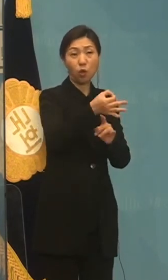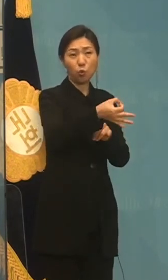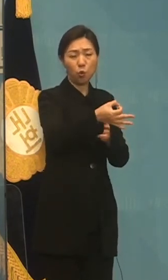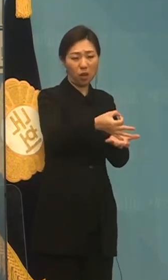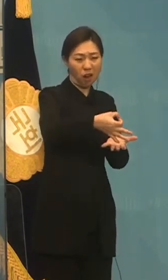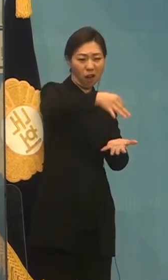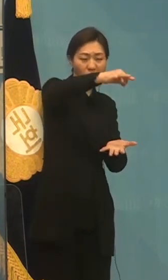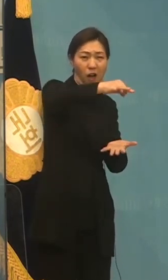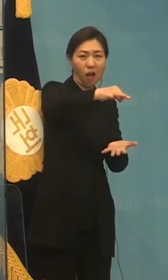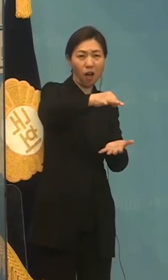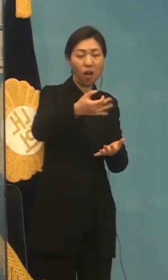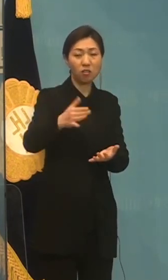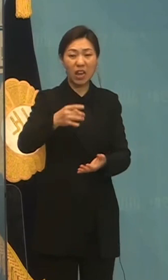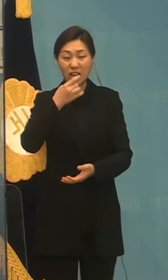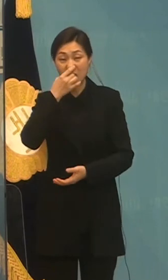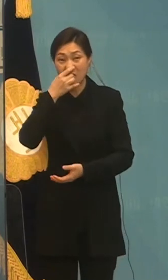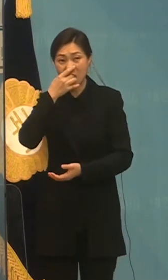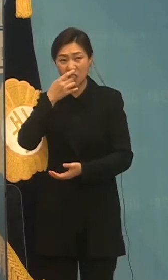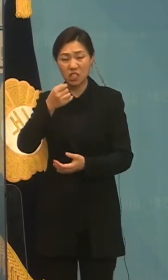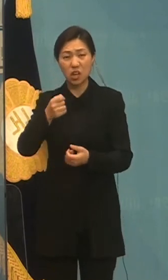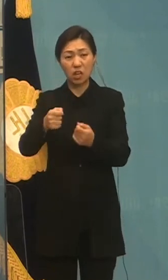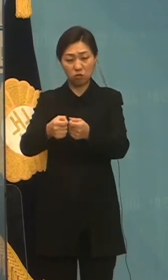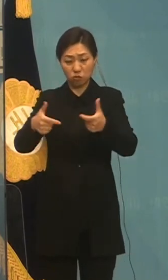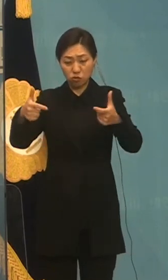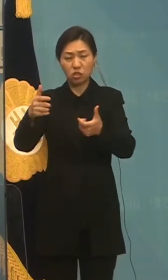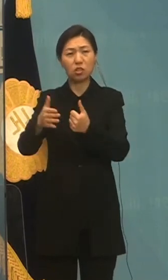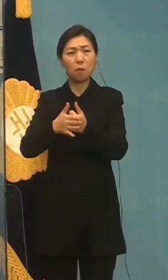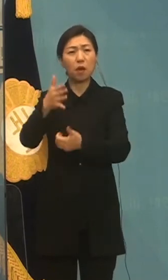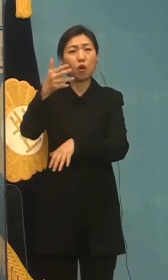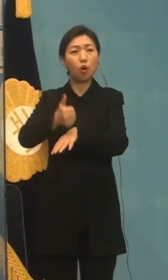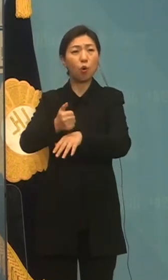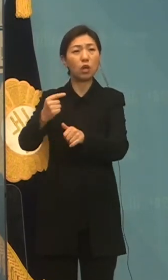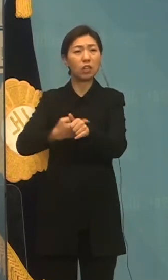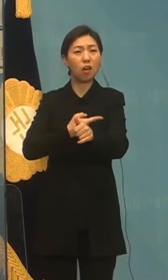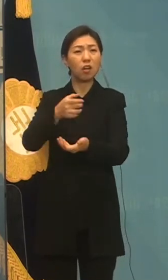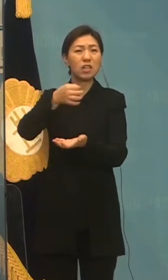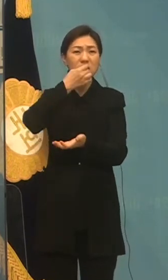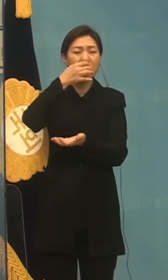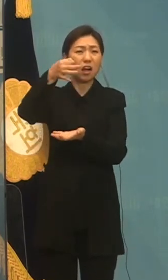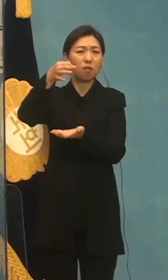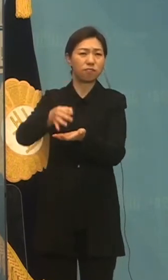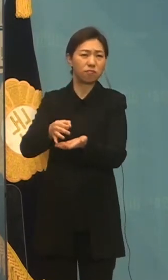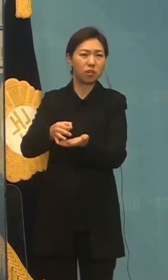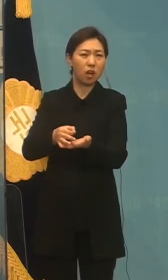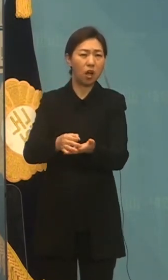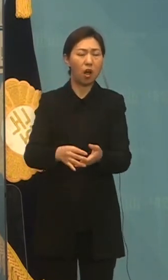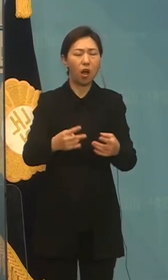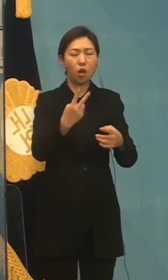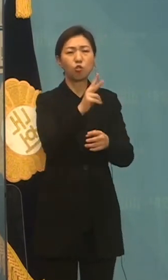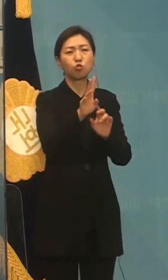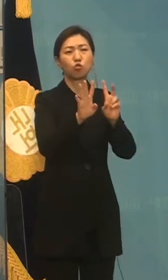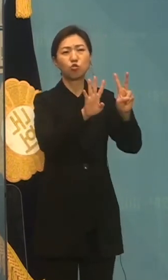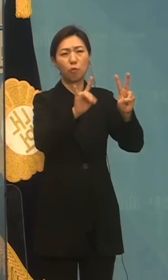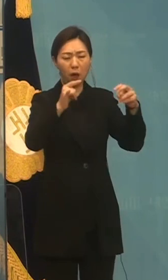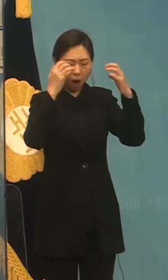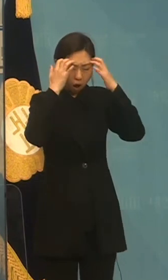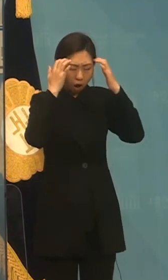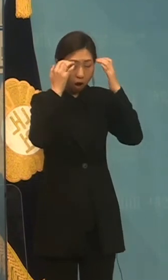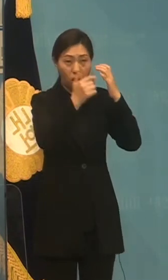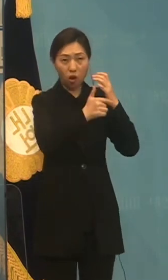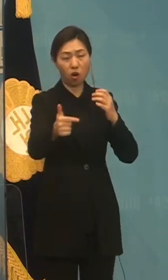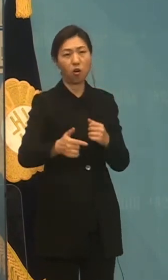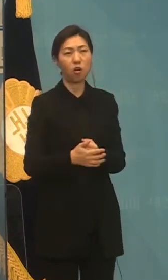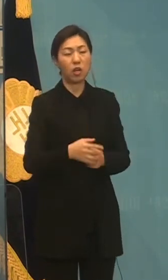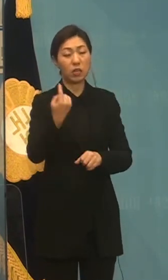증가에 따른 가격 하락에 관한 이중고에 고통받고 있다. 정부는 지난해 쌀 목표 가격 및 변동 직불제